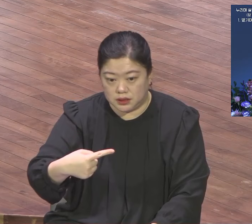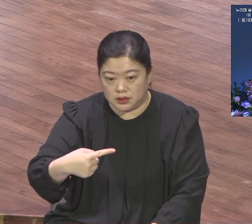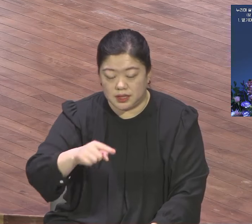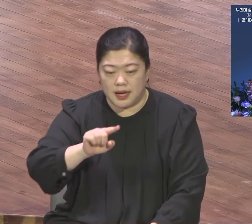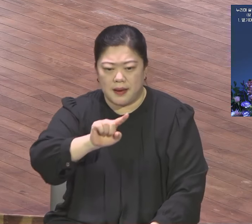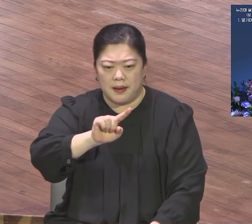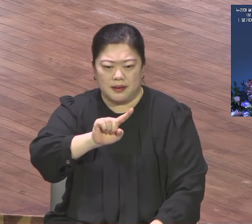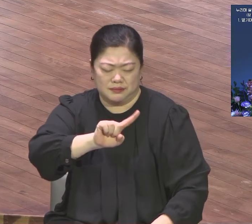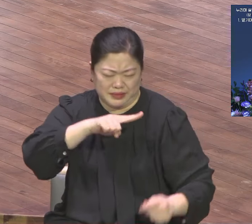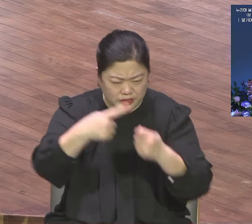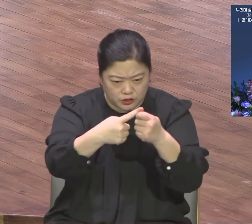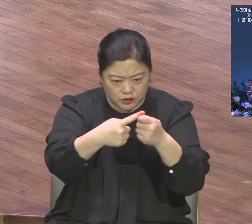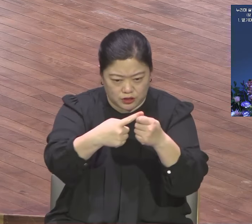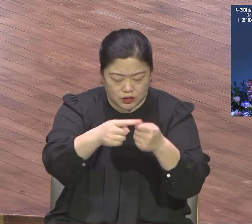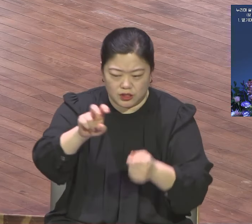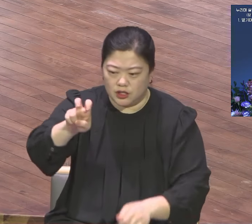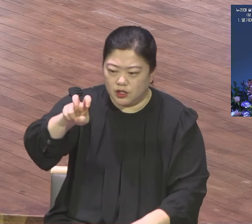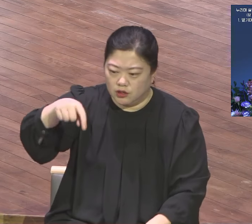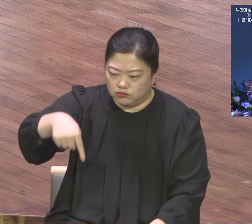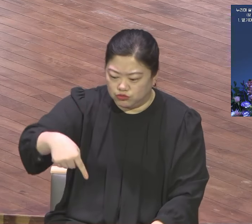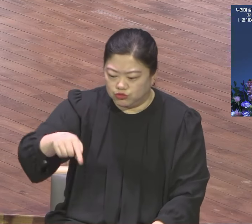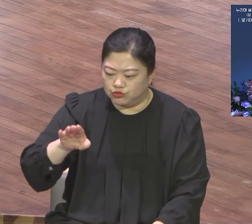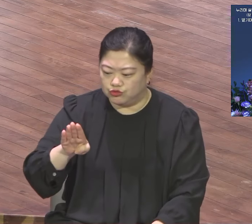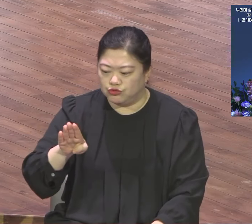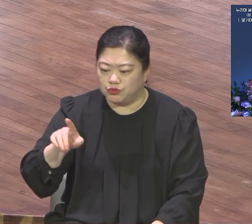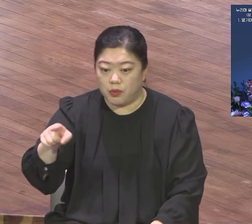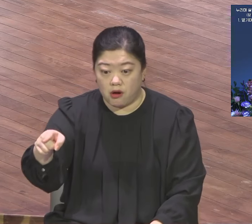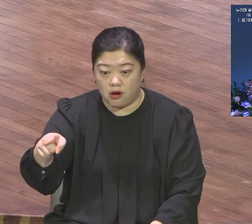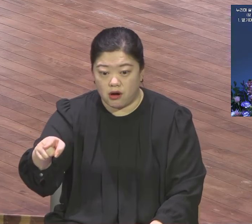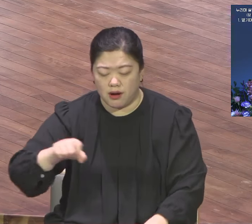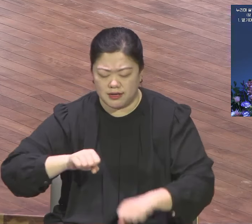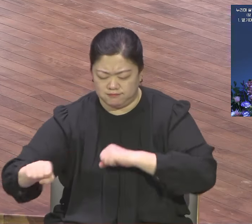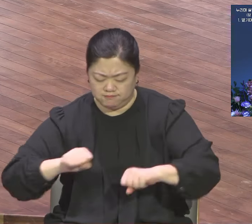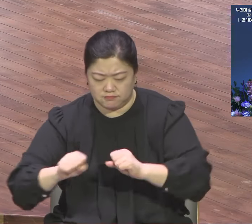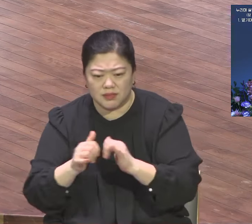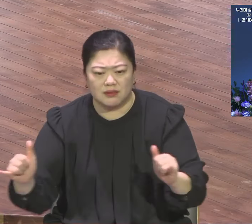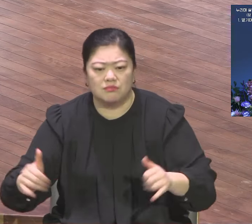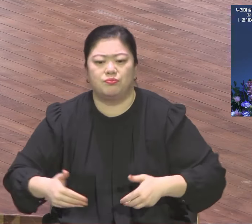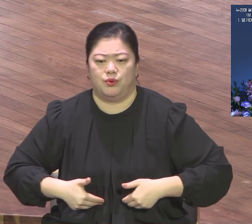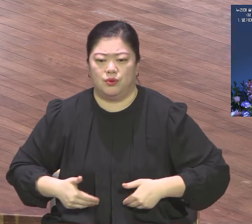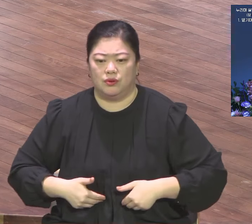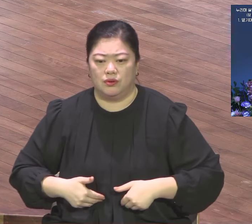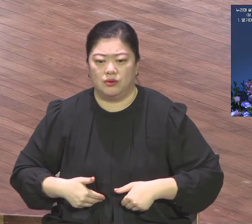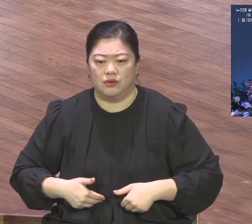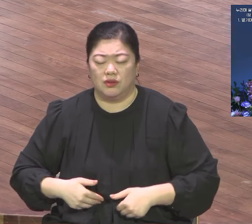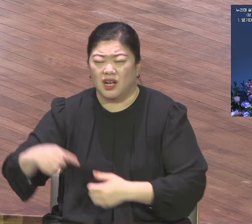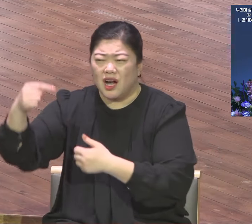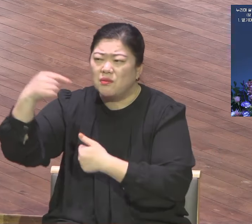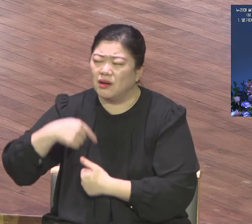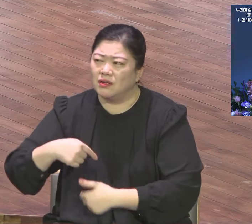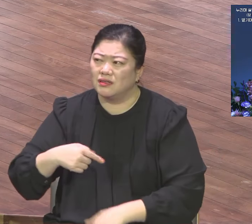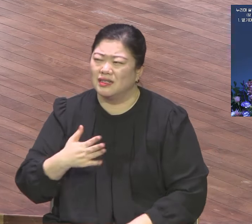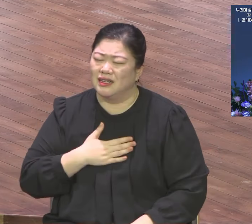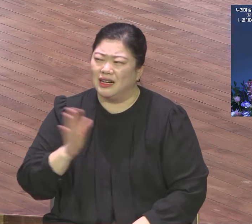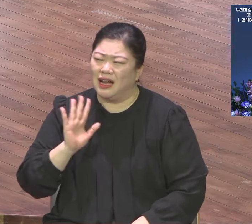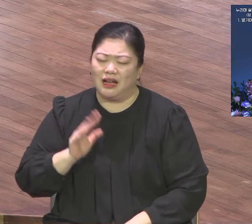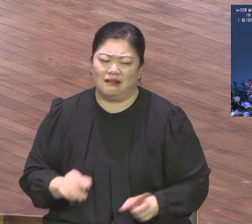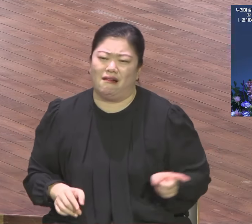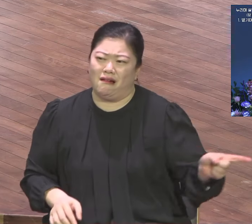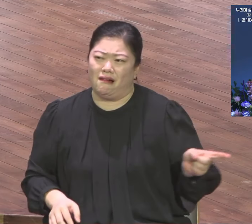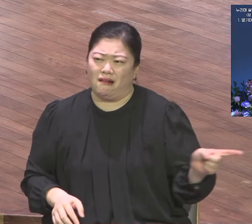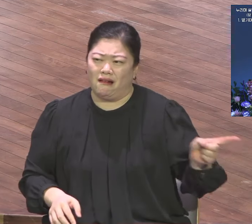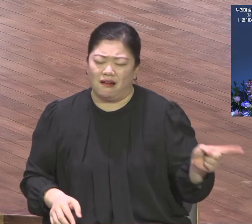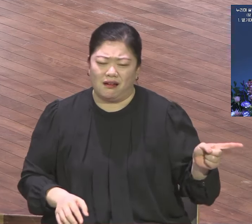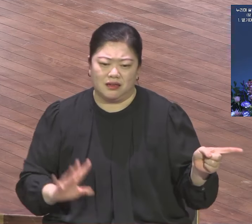이거 장로님들부터 앞장서서 위원장들 다 서고 그다음 교육자들 같이 하고 사역자들 같이